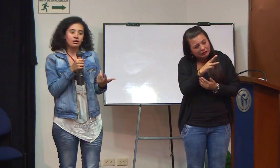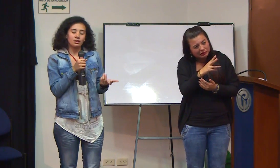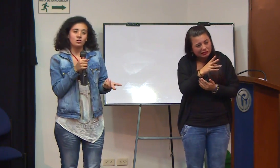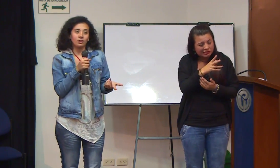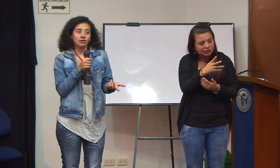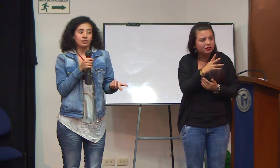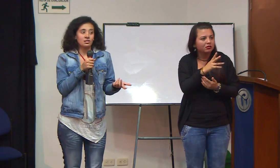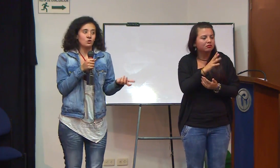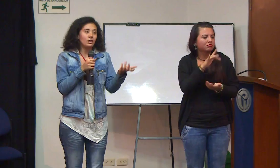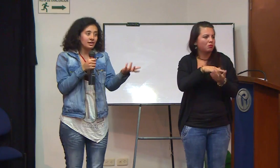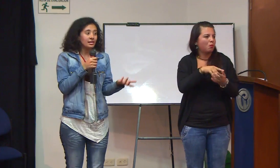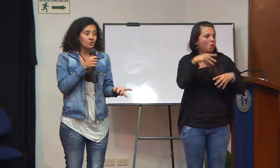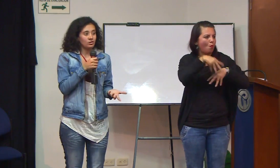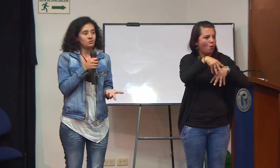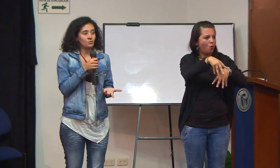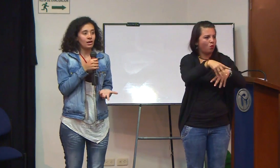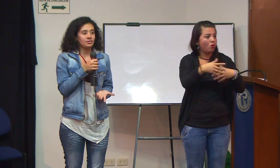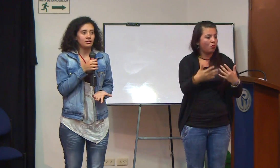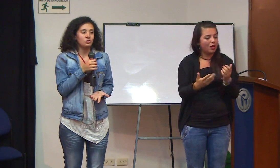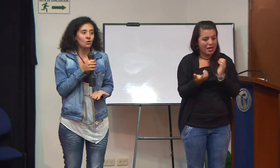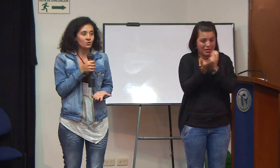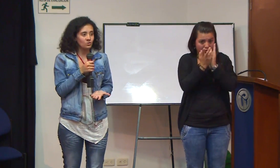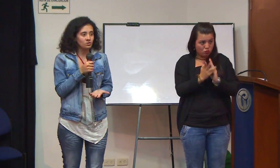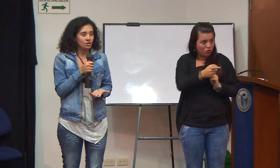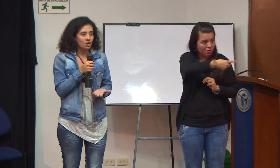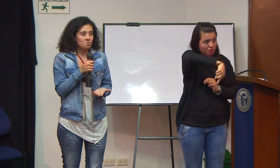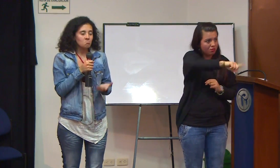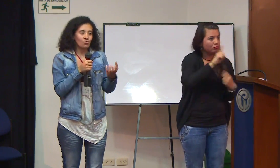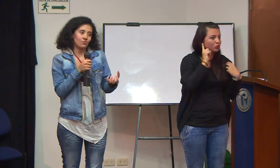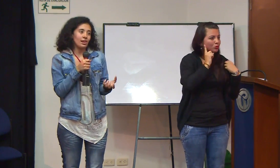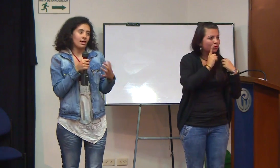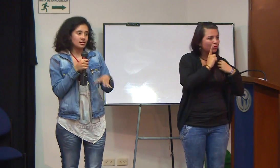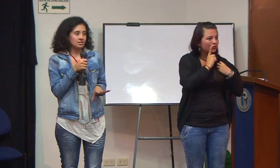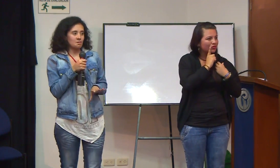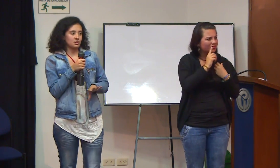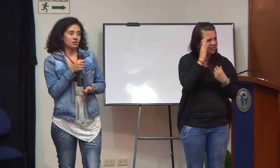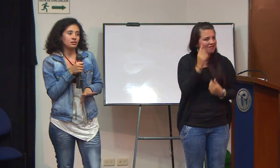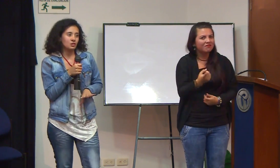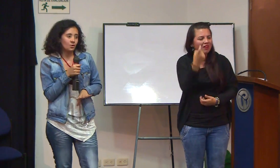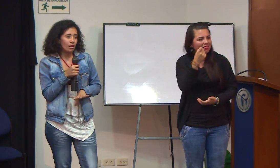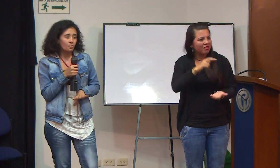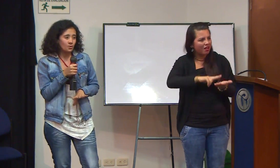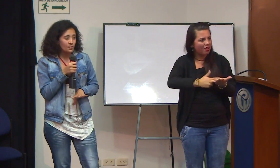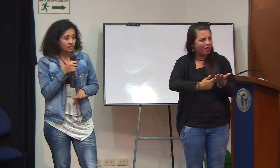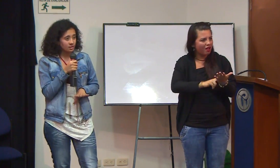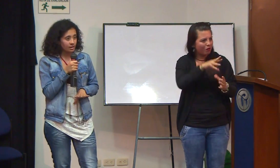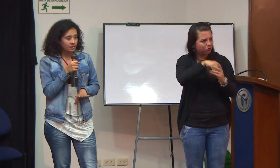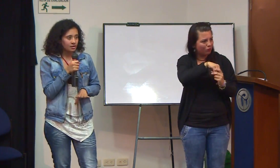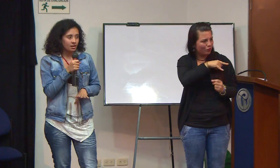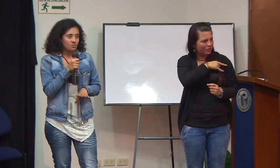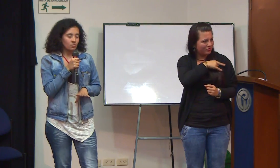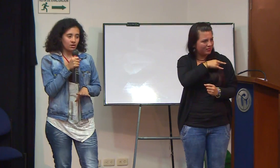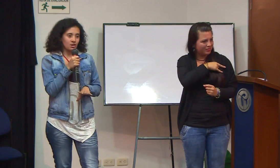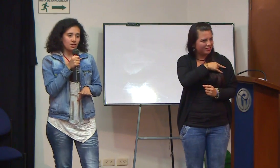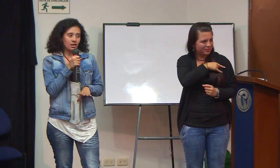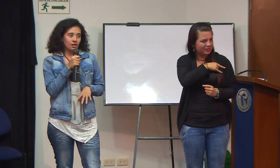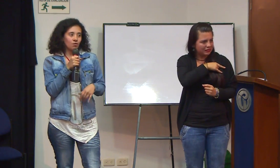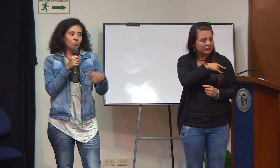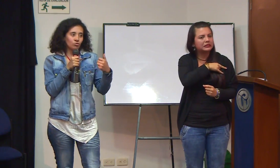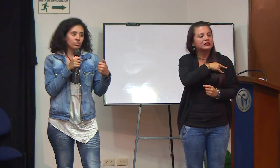una movilización que se realizó desde los estudiantes sordos por falta de intérpretes dentro de la universidad.